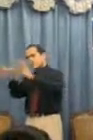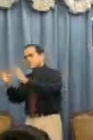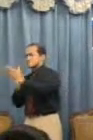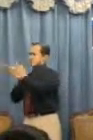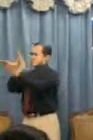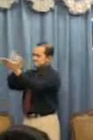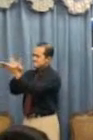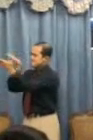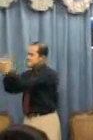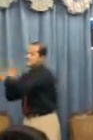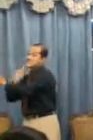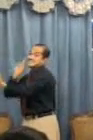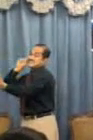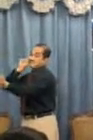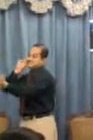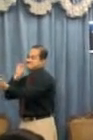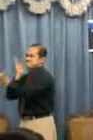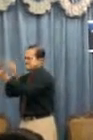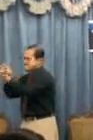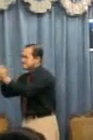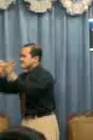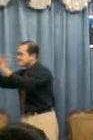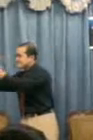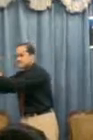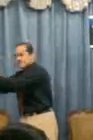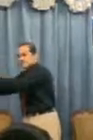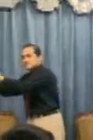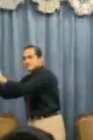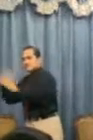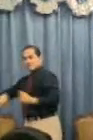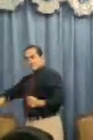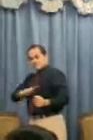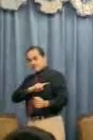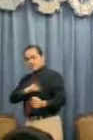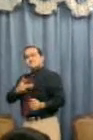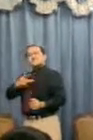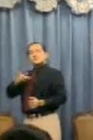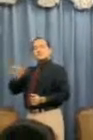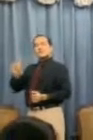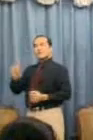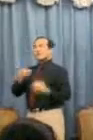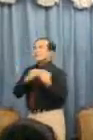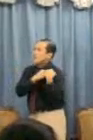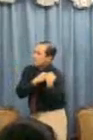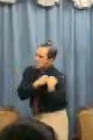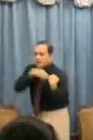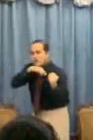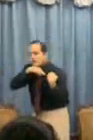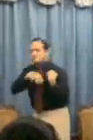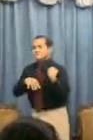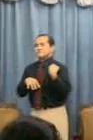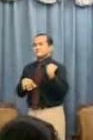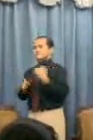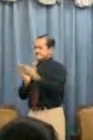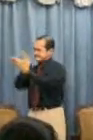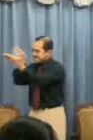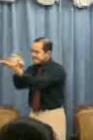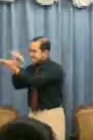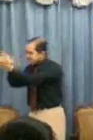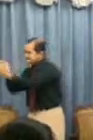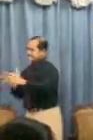gawin, ibig sabihin, mayroon tayong kaalaman mula kay Jehovah. So, bakit